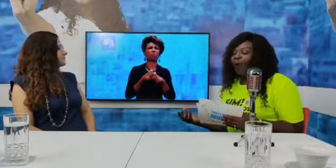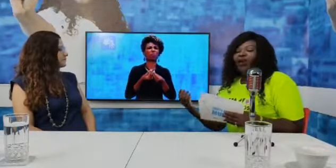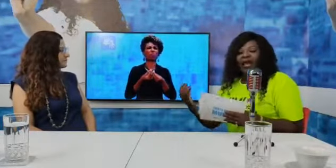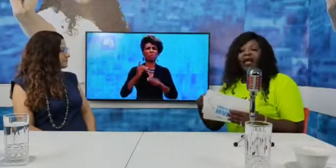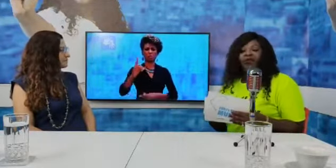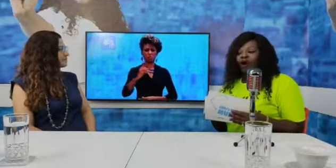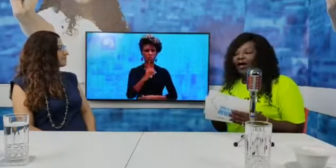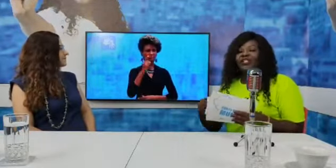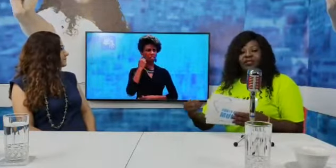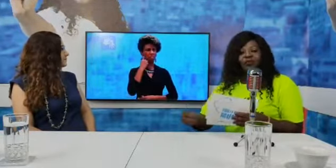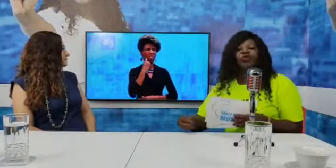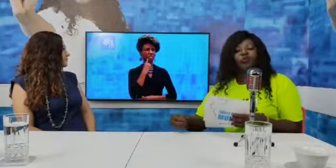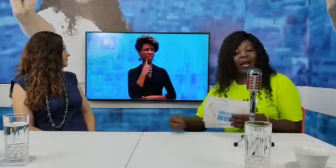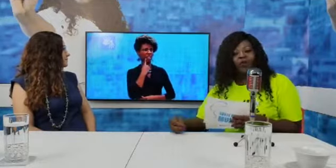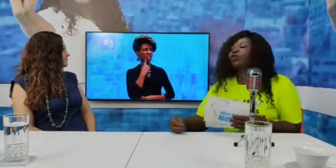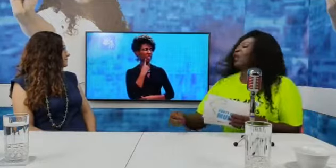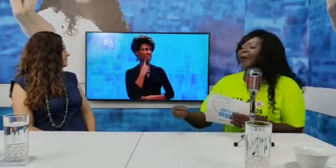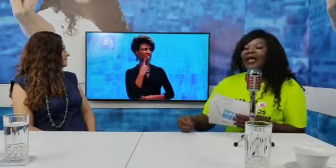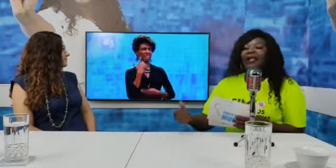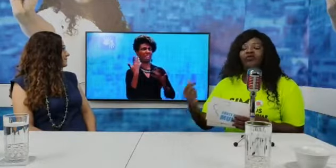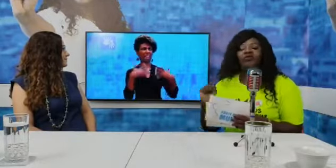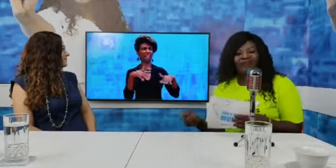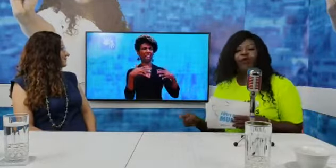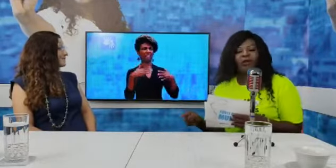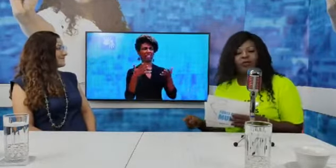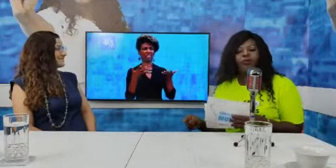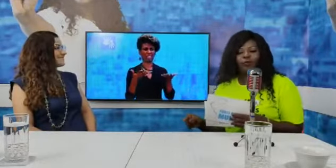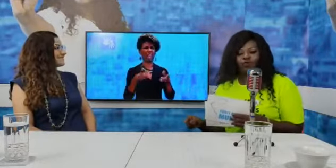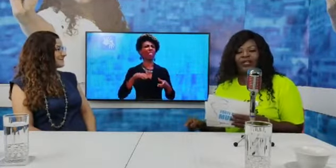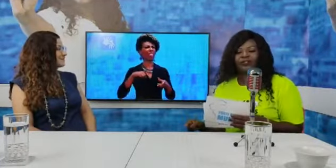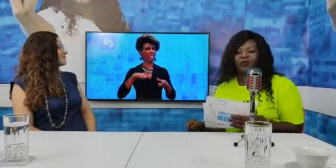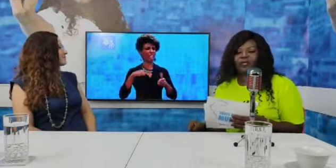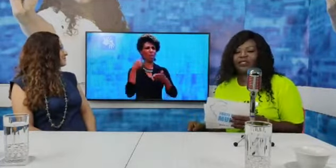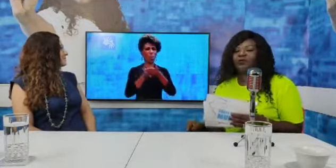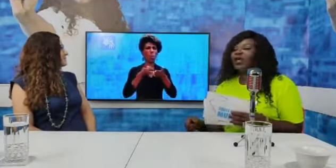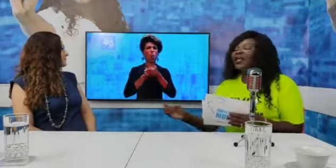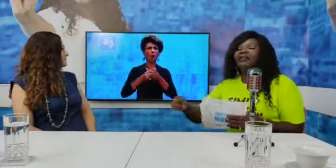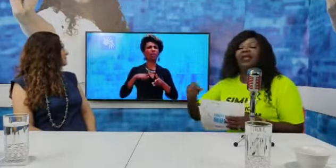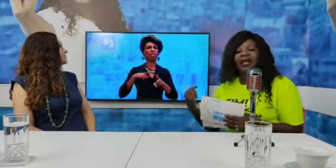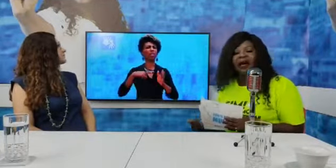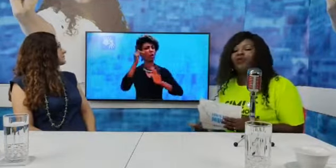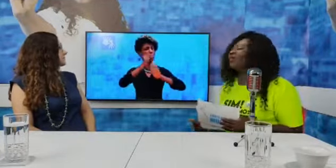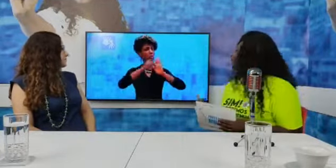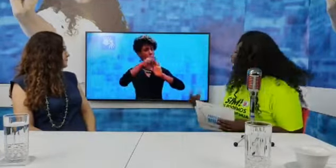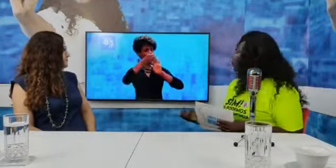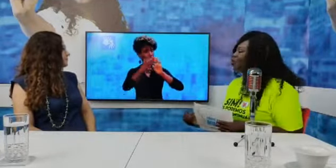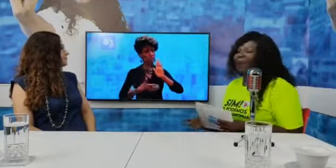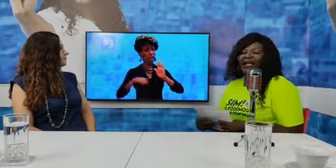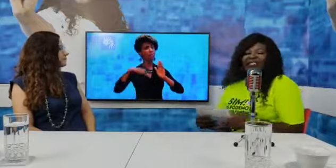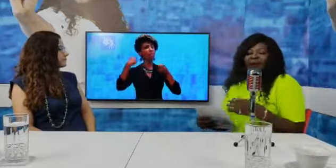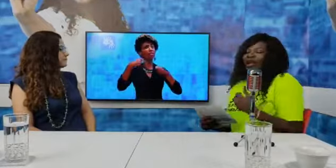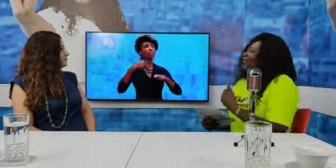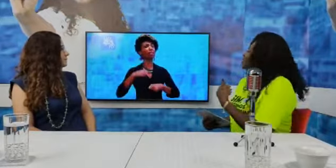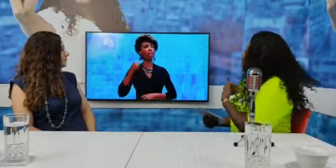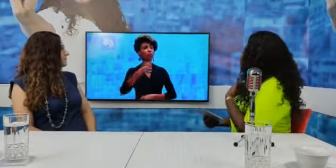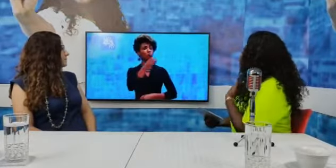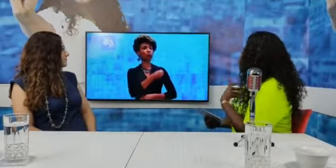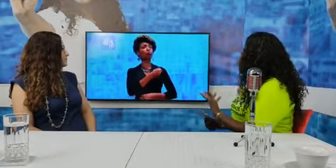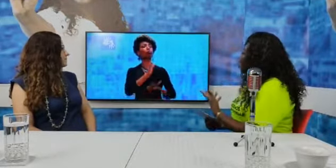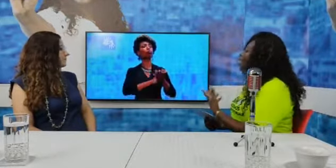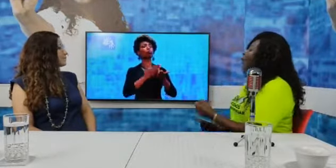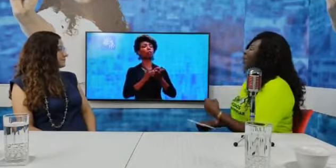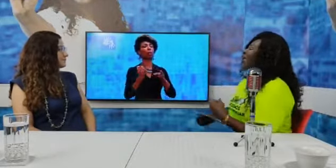mulheres. Porque nós estamos em uma luta, na batalha, inclusive eu tenho um projeto sobre isso, que tenha um intérprete para que esta mulher se